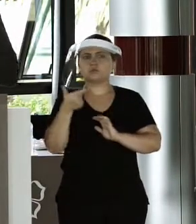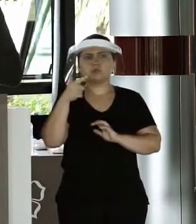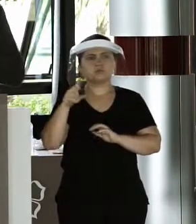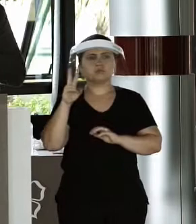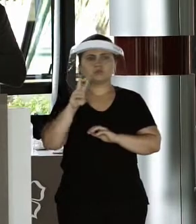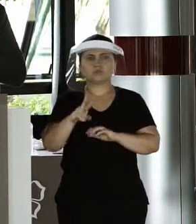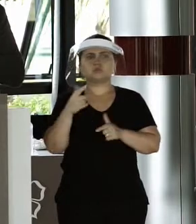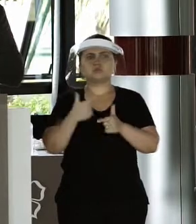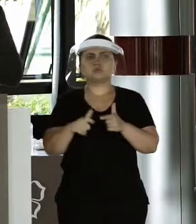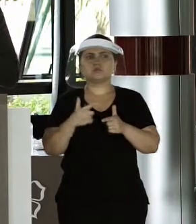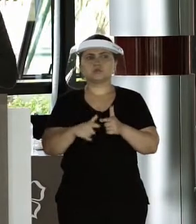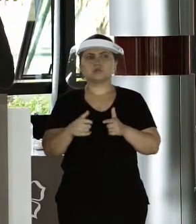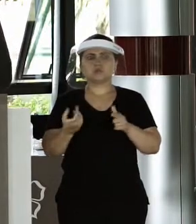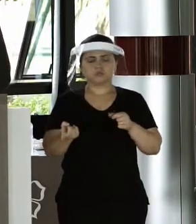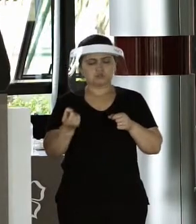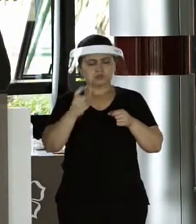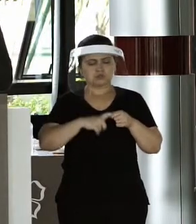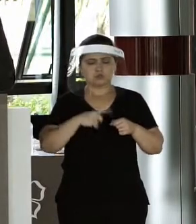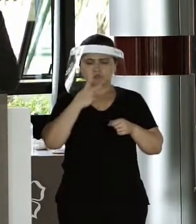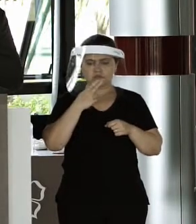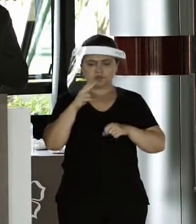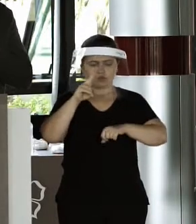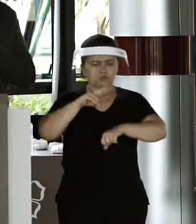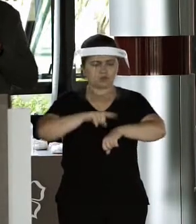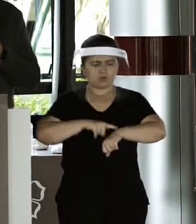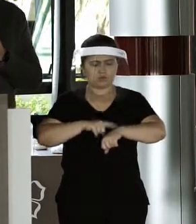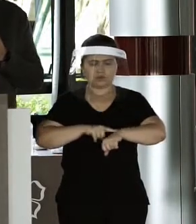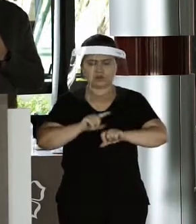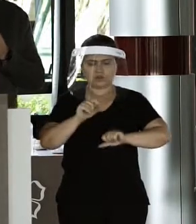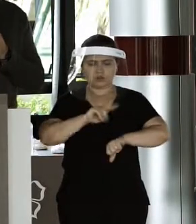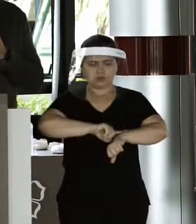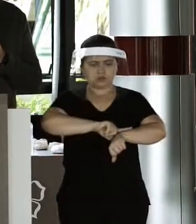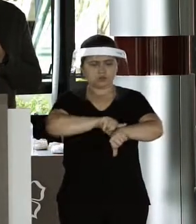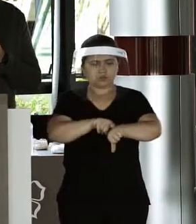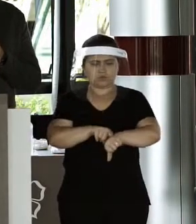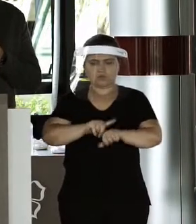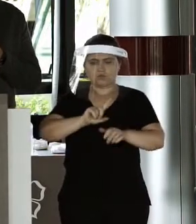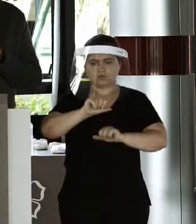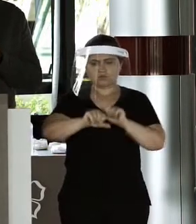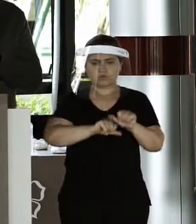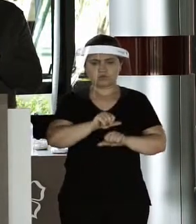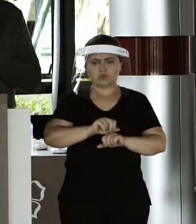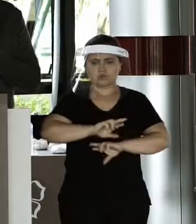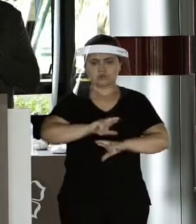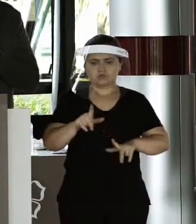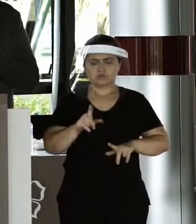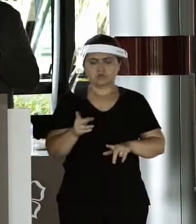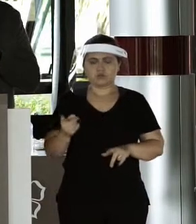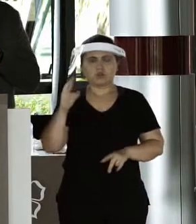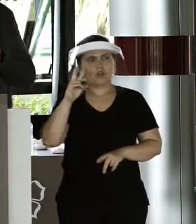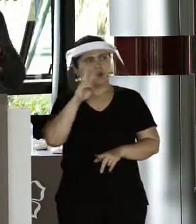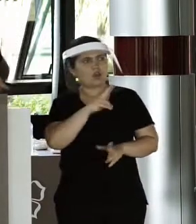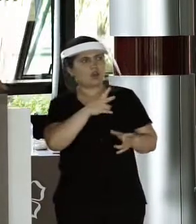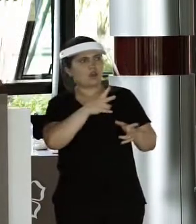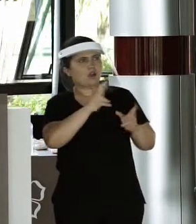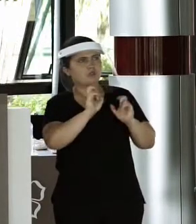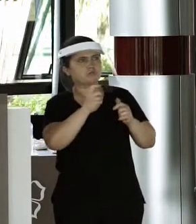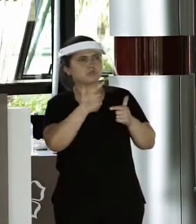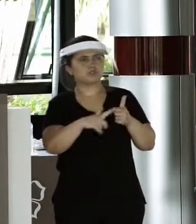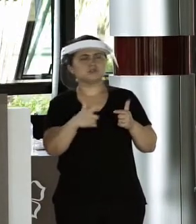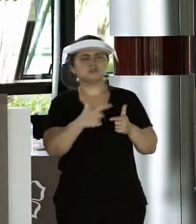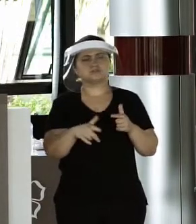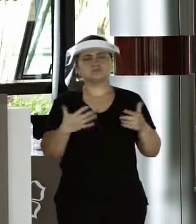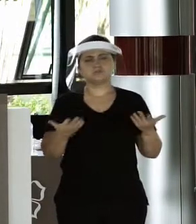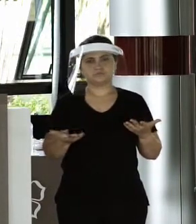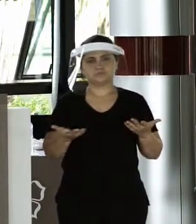vejo problema. Se eu retornar naquele mesmo local, em um horário adequado, eu vou ver o problema.